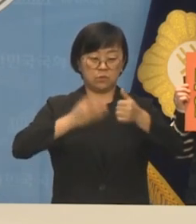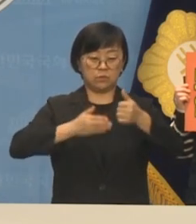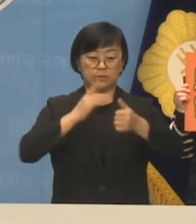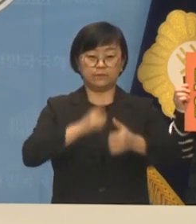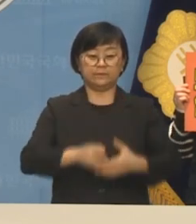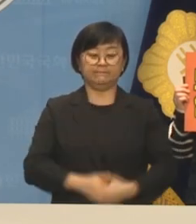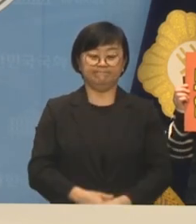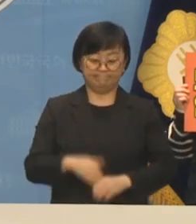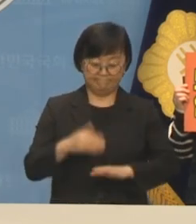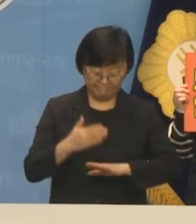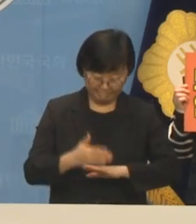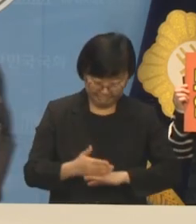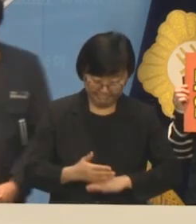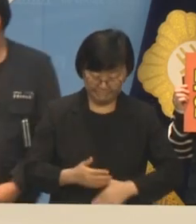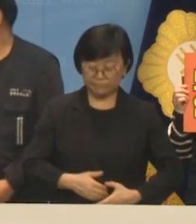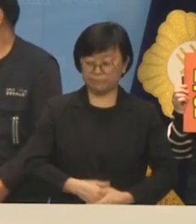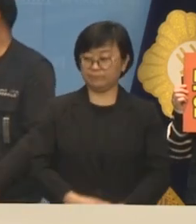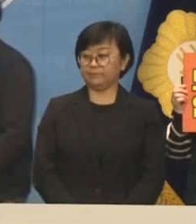감사합니다.